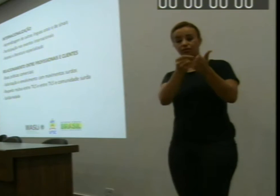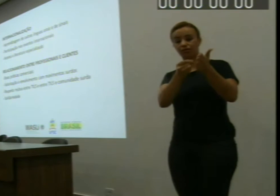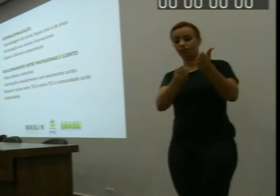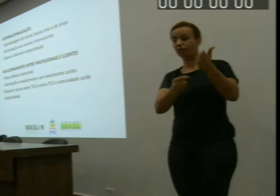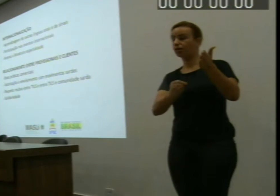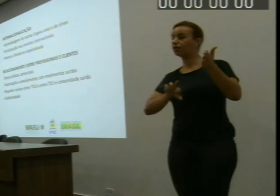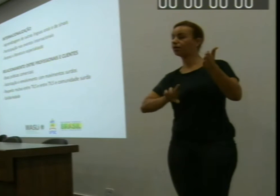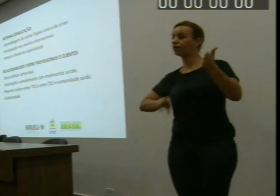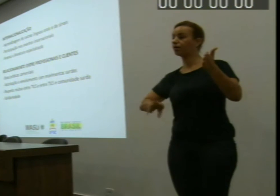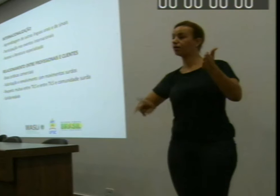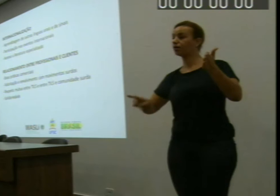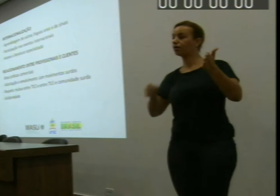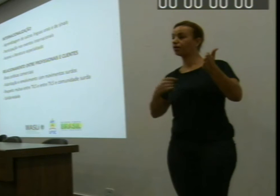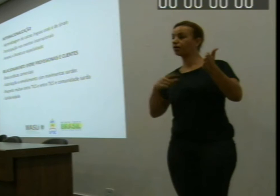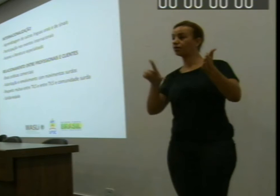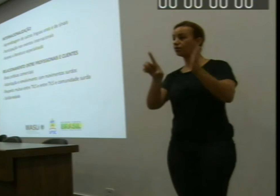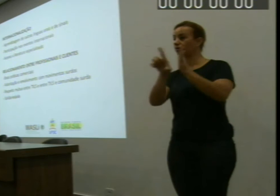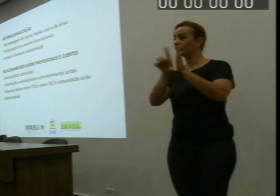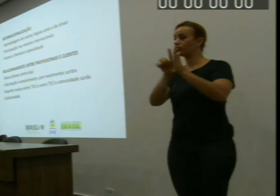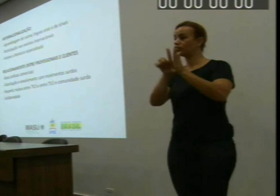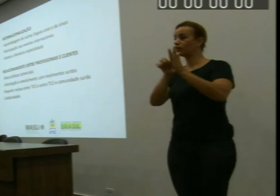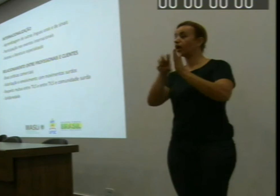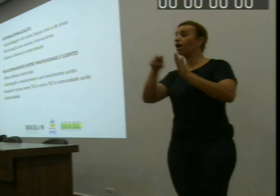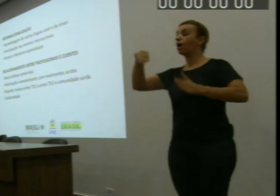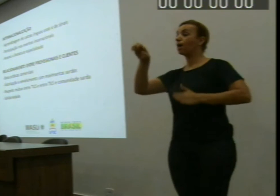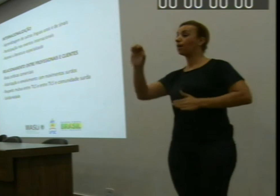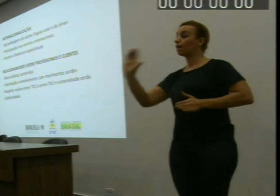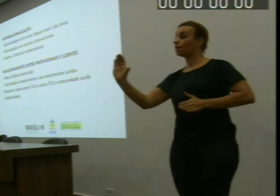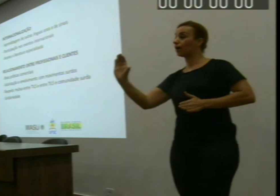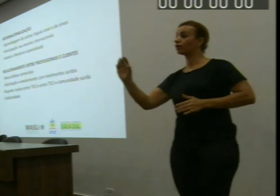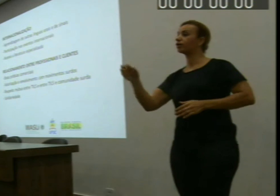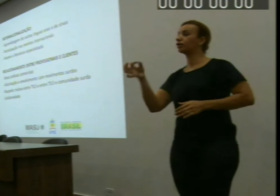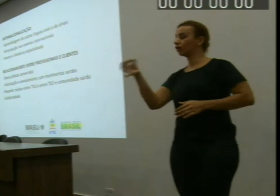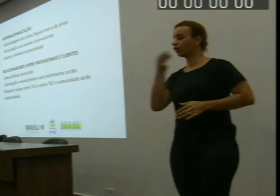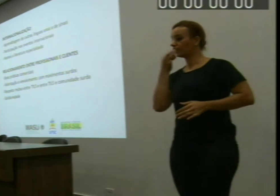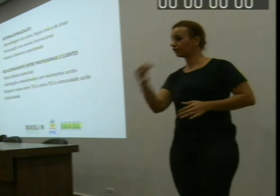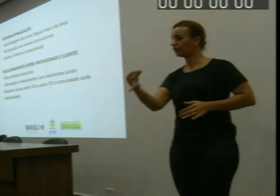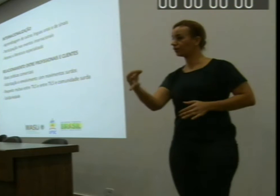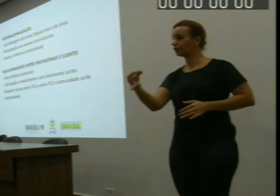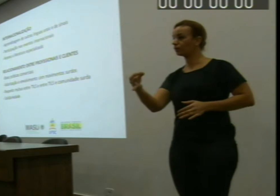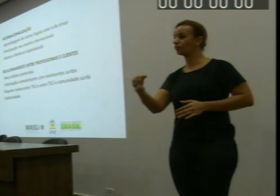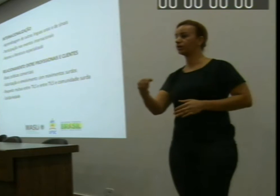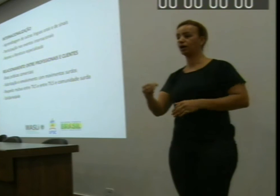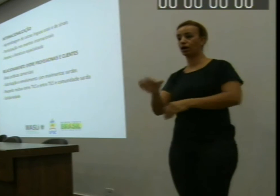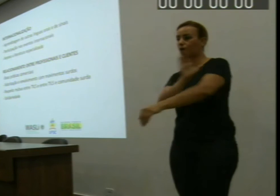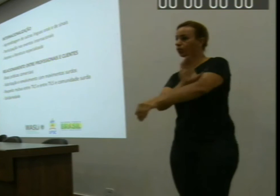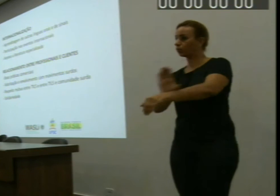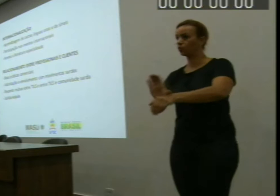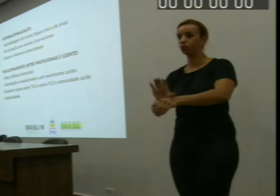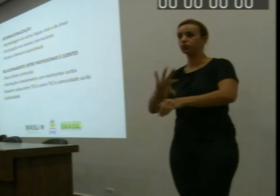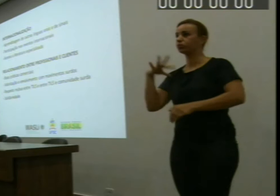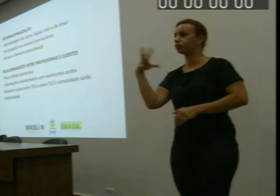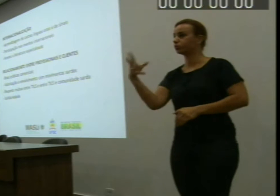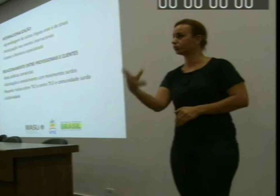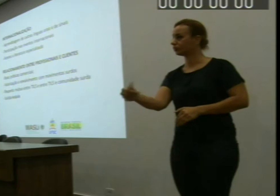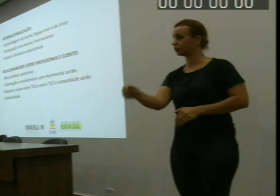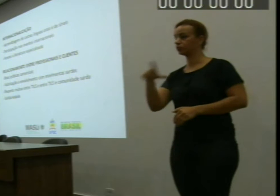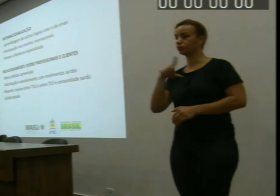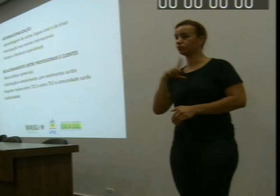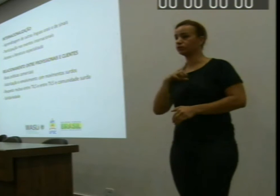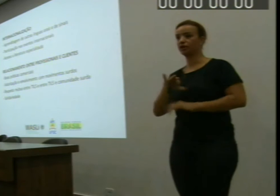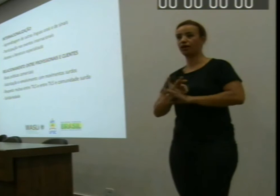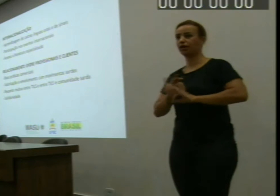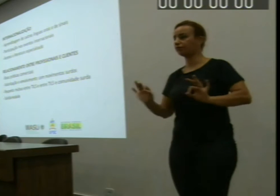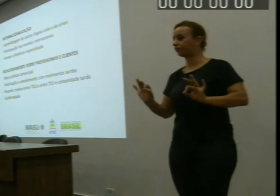proposições que vão afetar a questão de educação o MEC vai ter que opinar eh questões de turismo questão de Cultura enfim